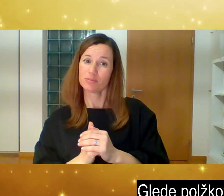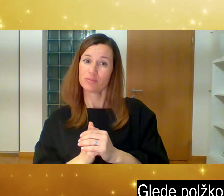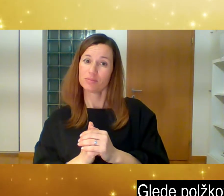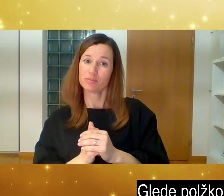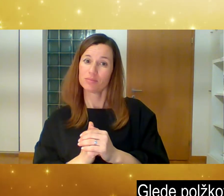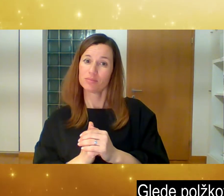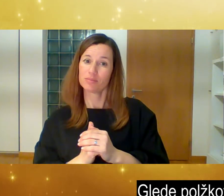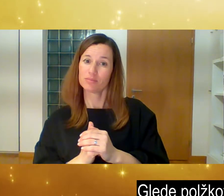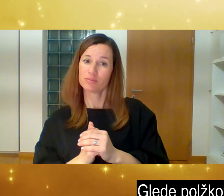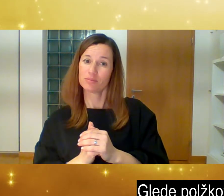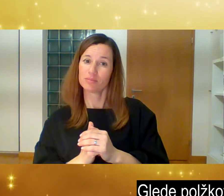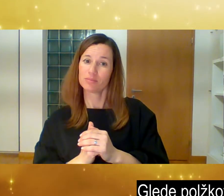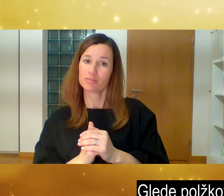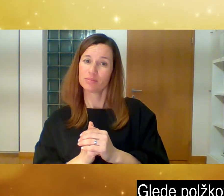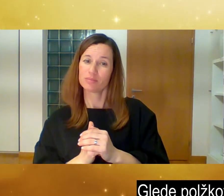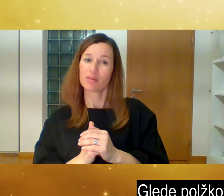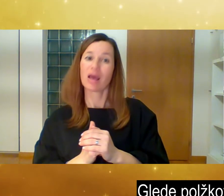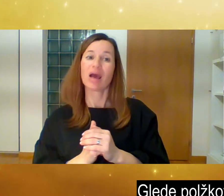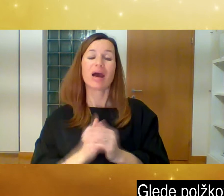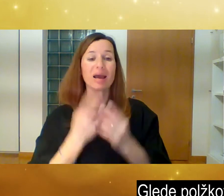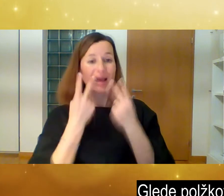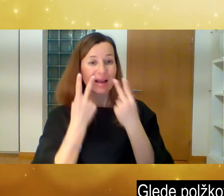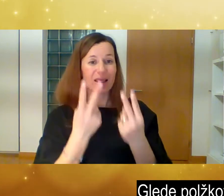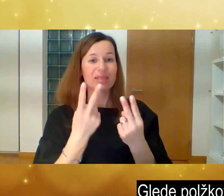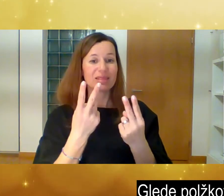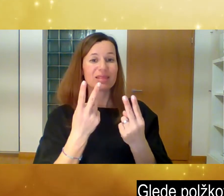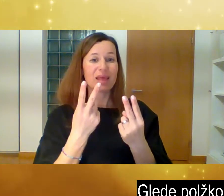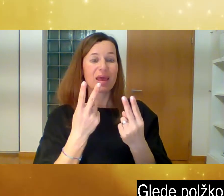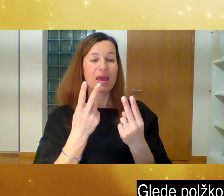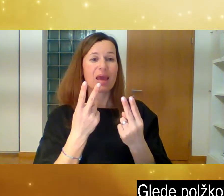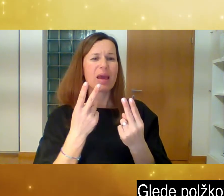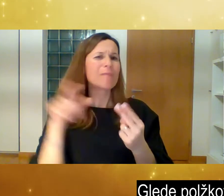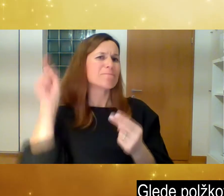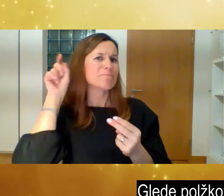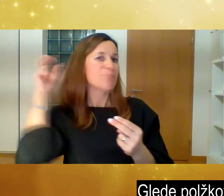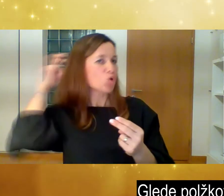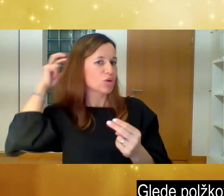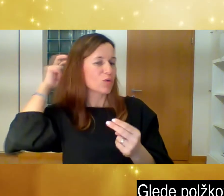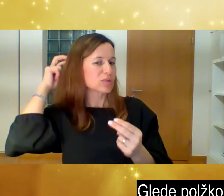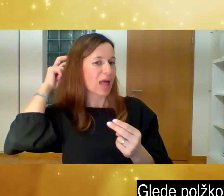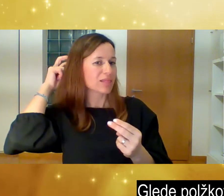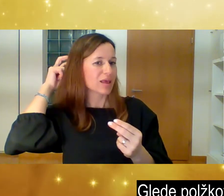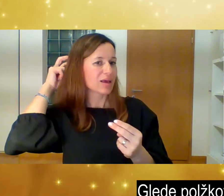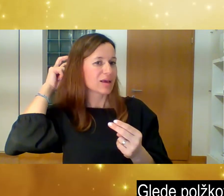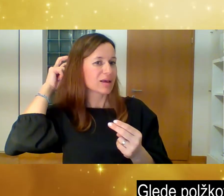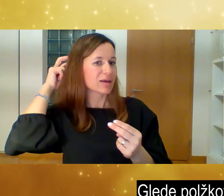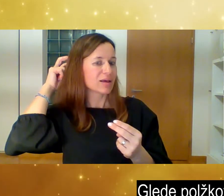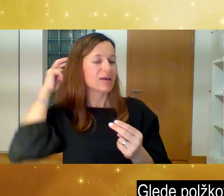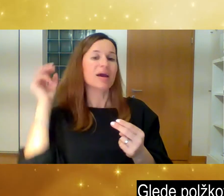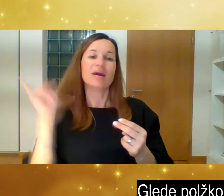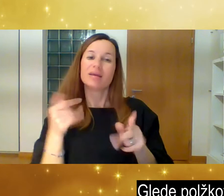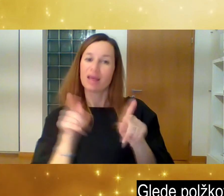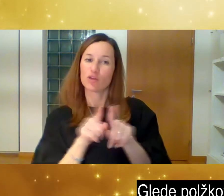bom rekla, kar se tiče polžkovega vsadka, recimo je tudi